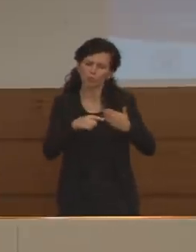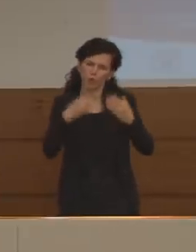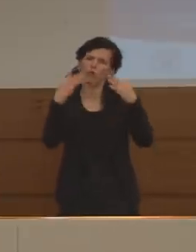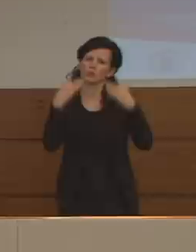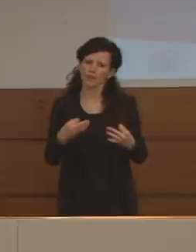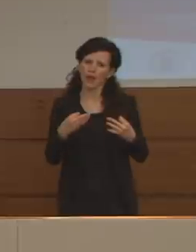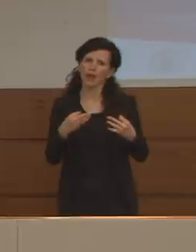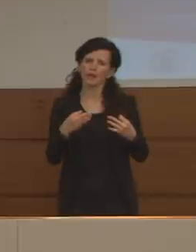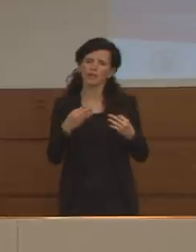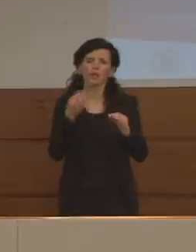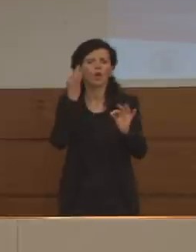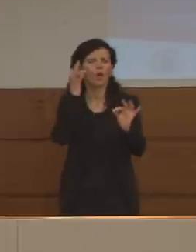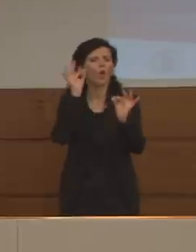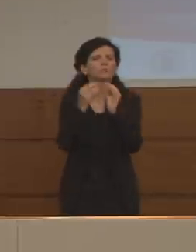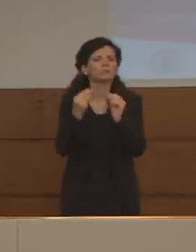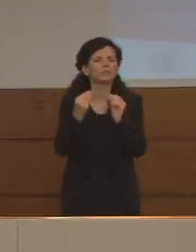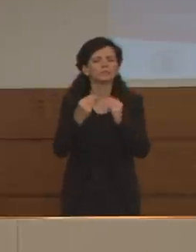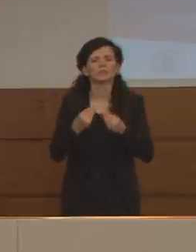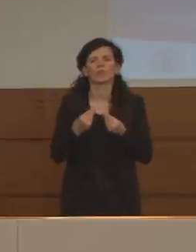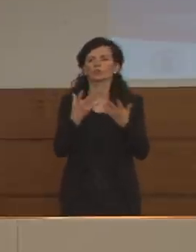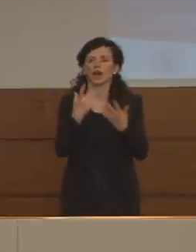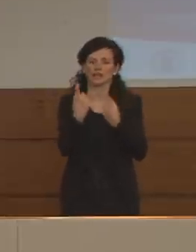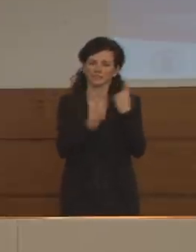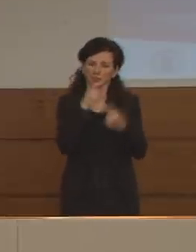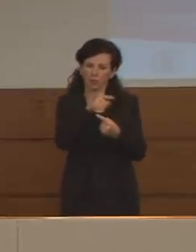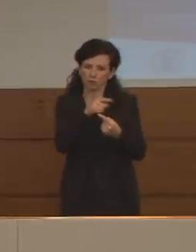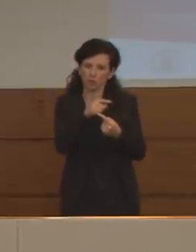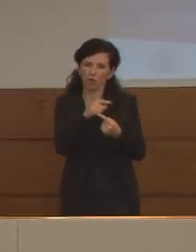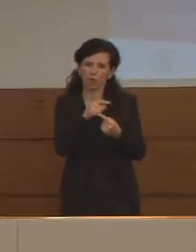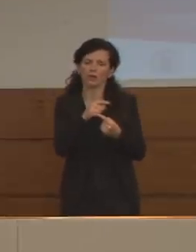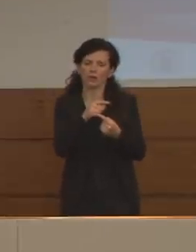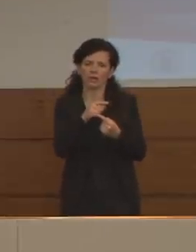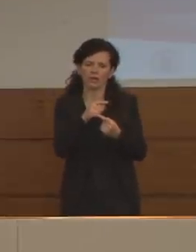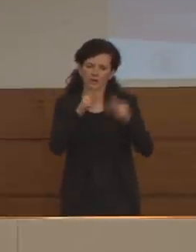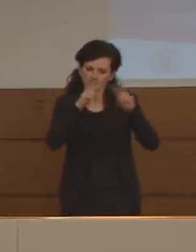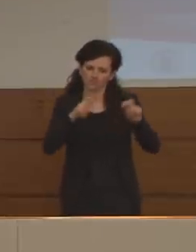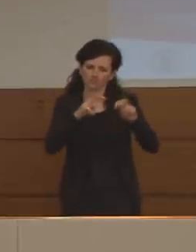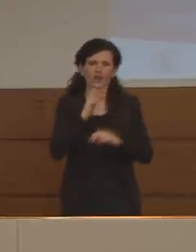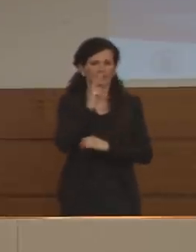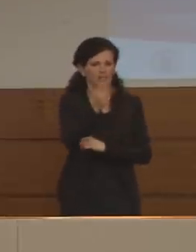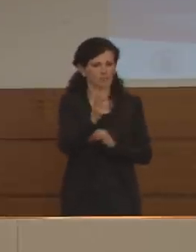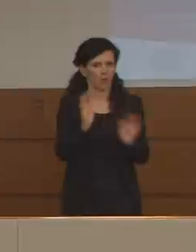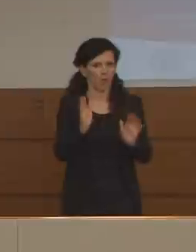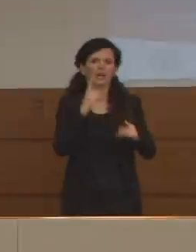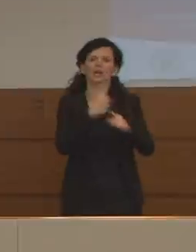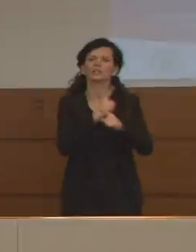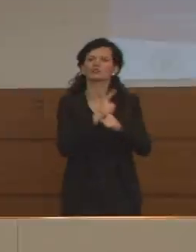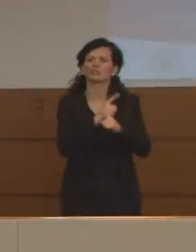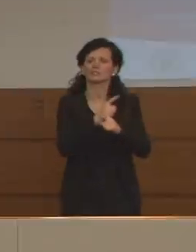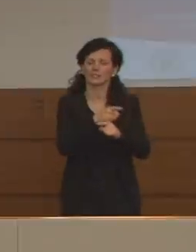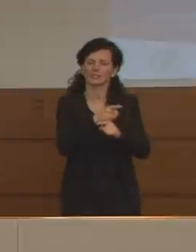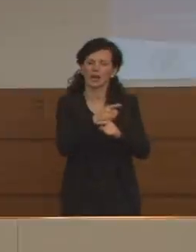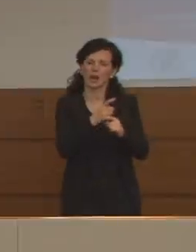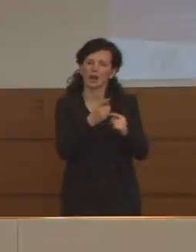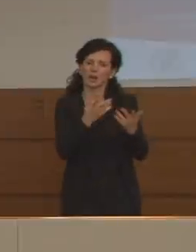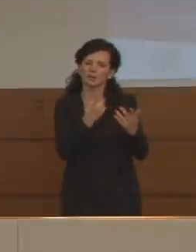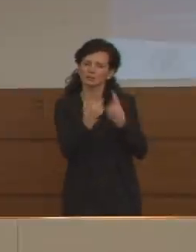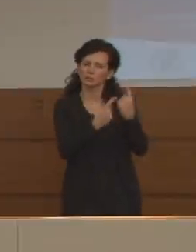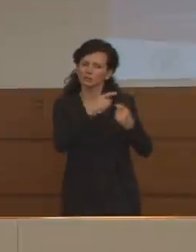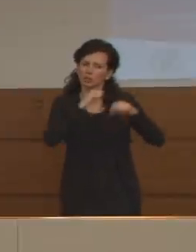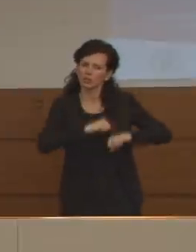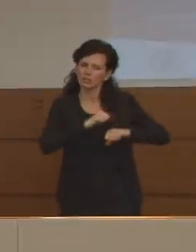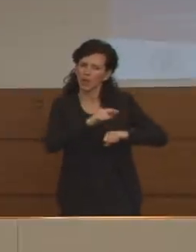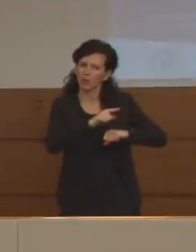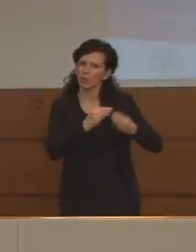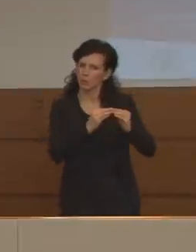una risposta a questa situazione ha quindi alle necessità se poi qualcuna di queste